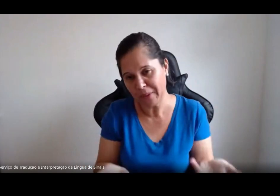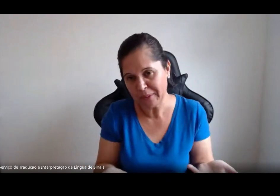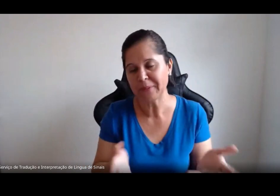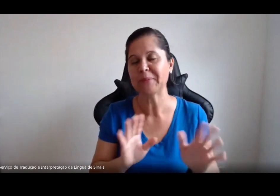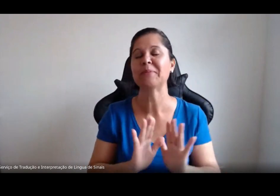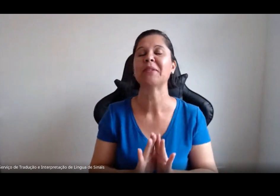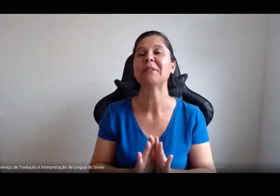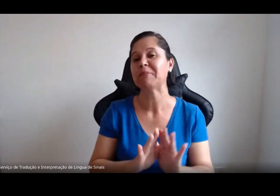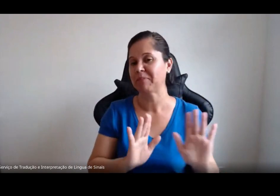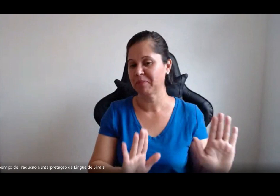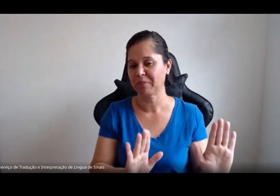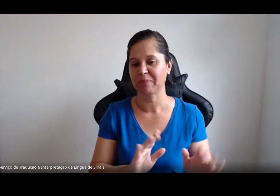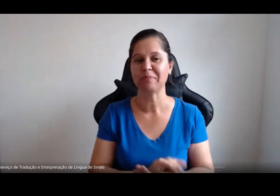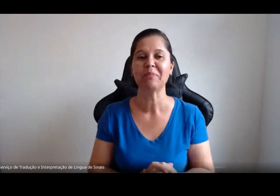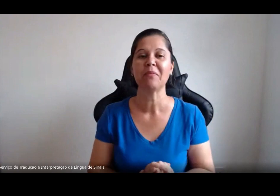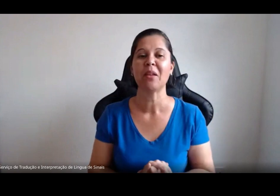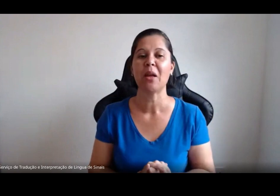mais velha para o resto da vida, oficialmente.